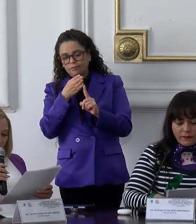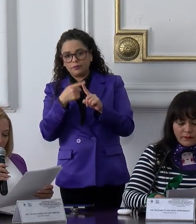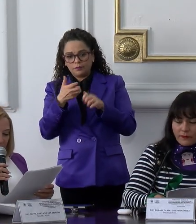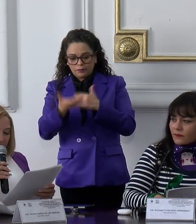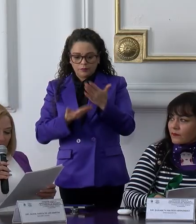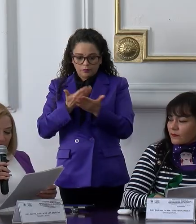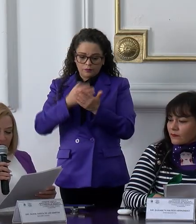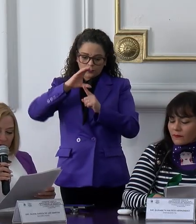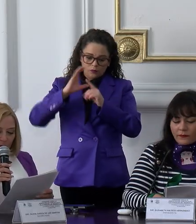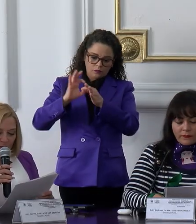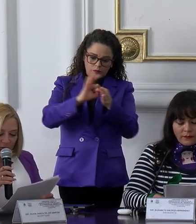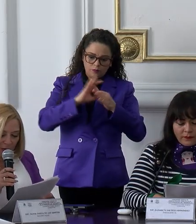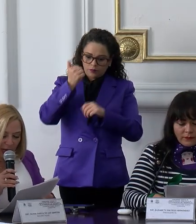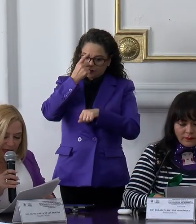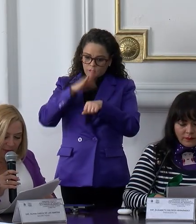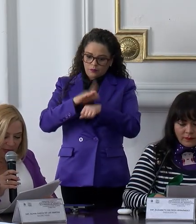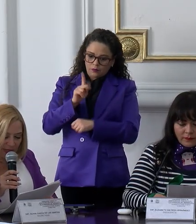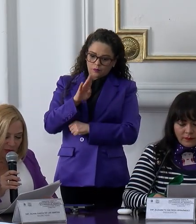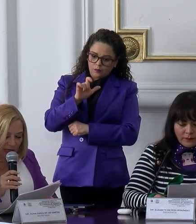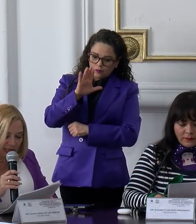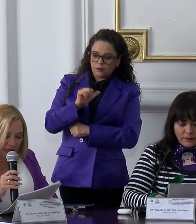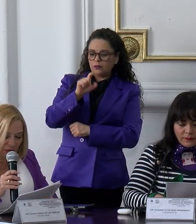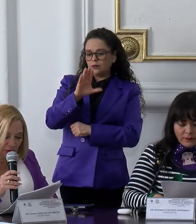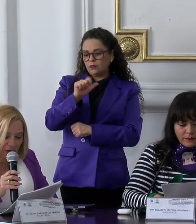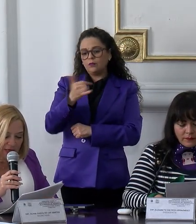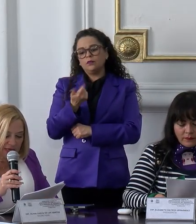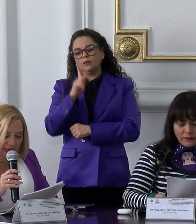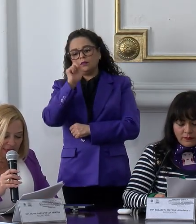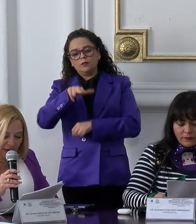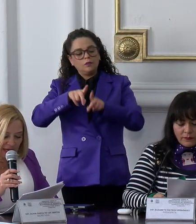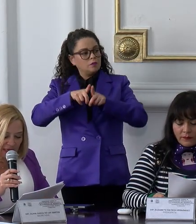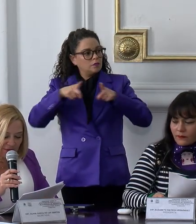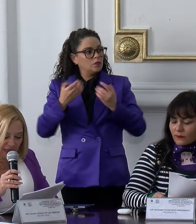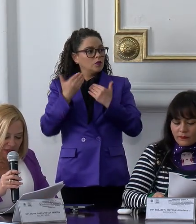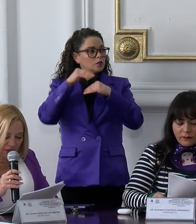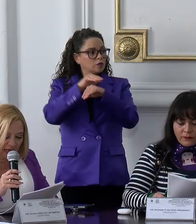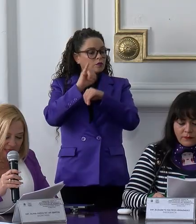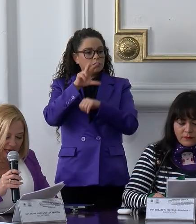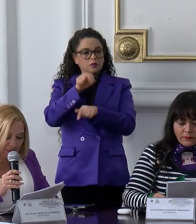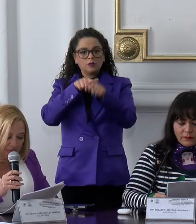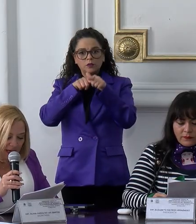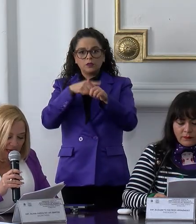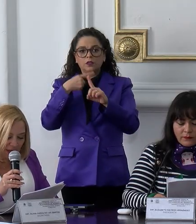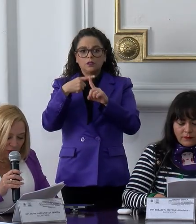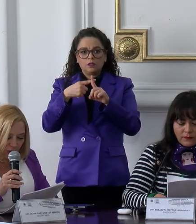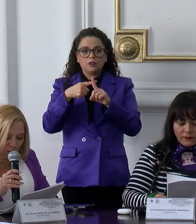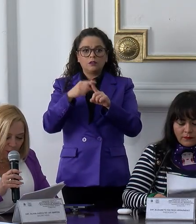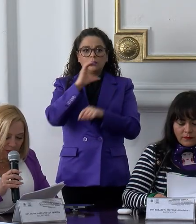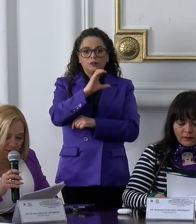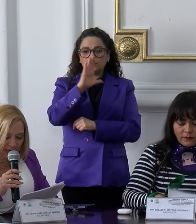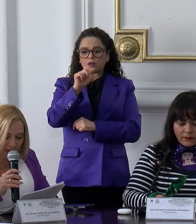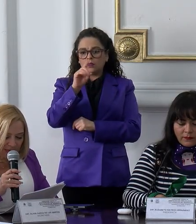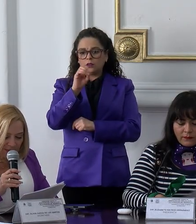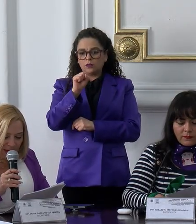Comisiones Unidas de Administración Pública Local y de Planeación del Desarrollo relativo a la ratificación de la C. Cardoso